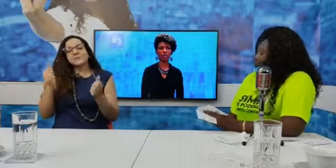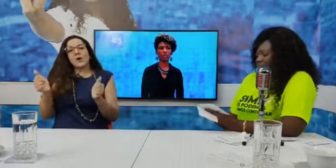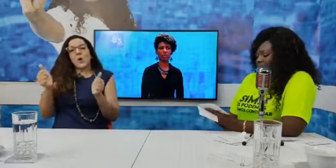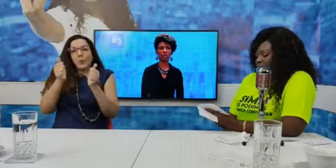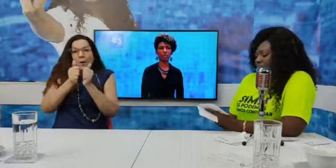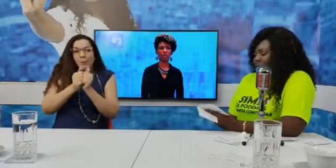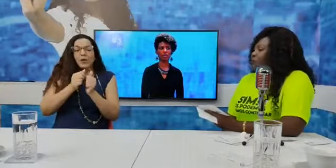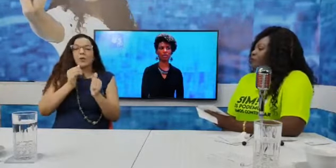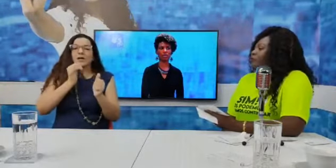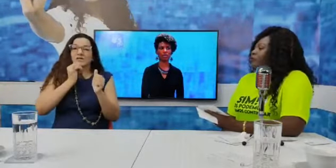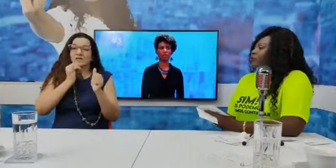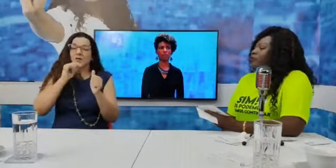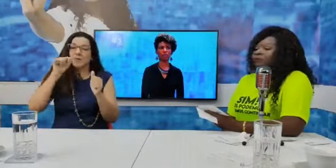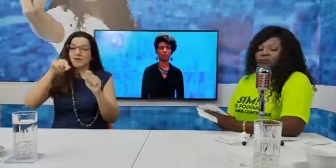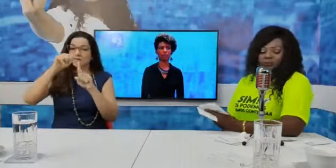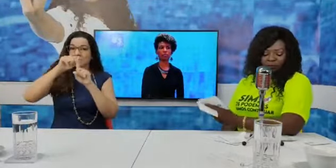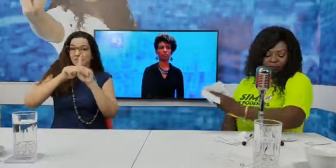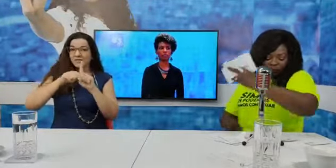isso mesmo, gente.